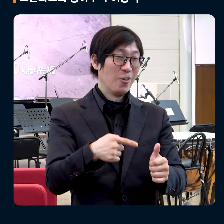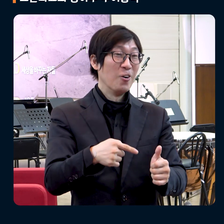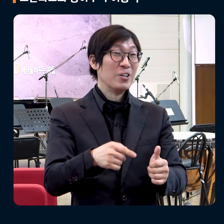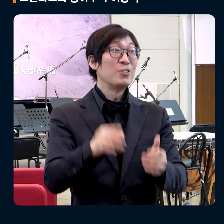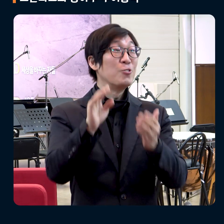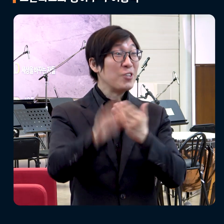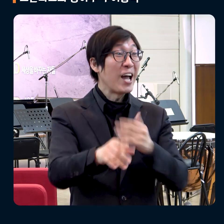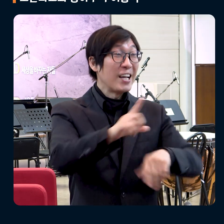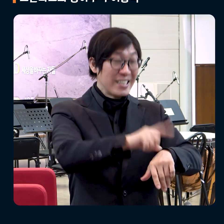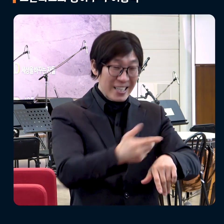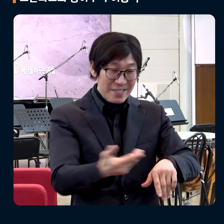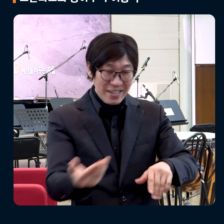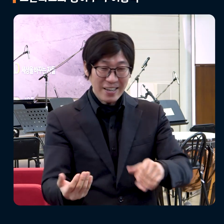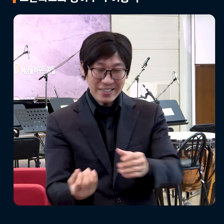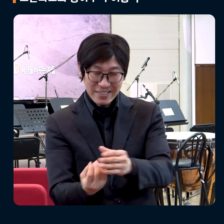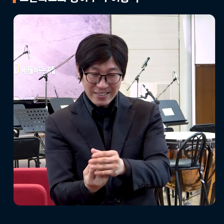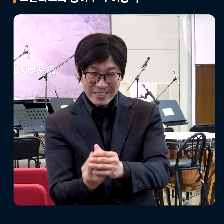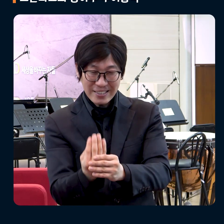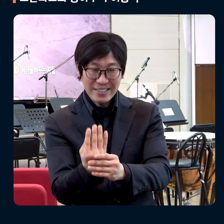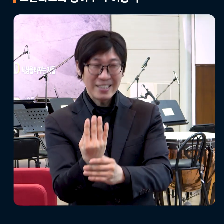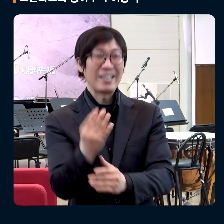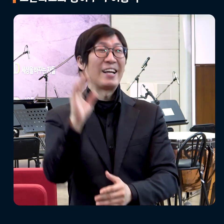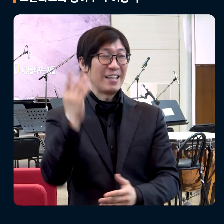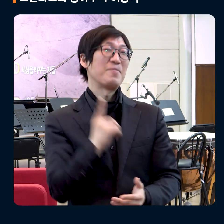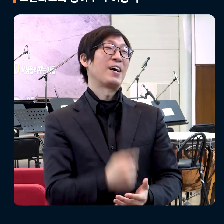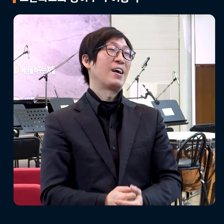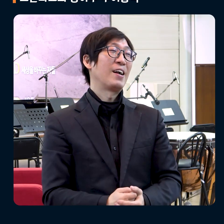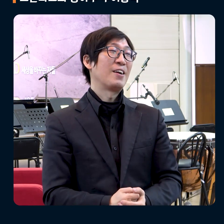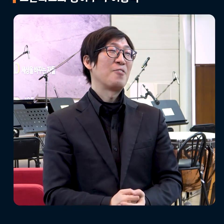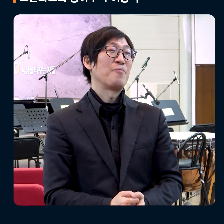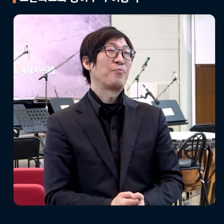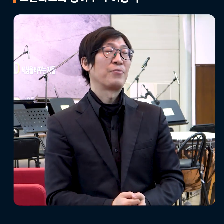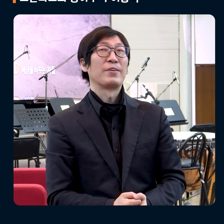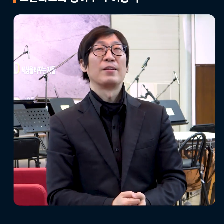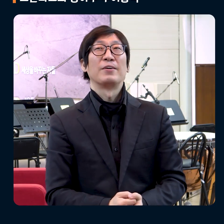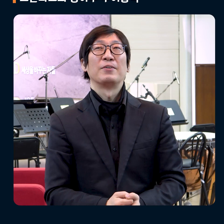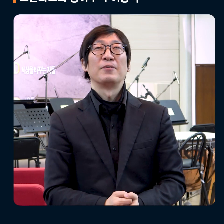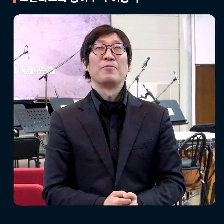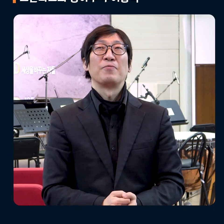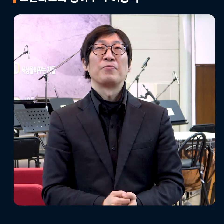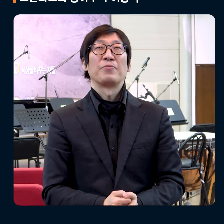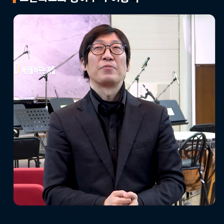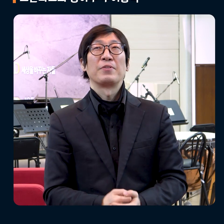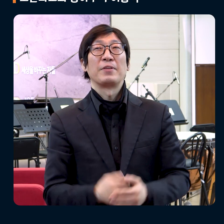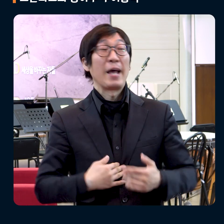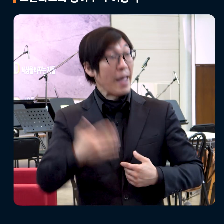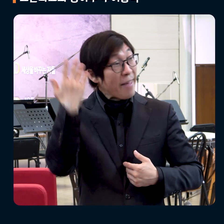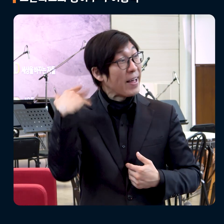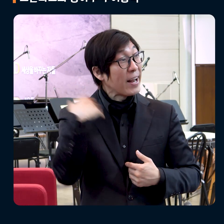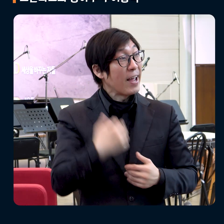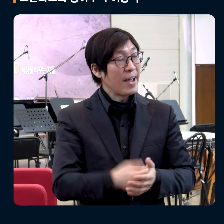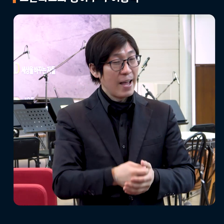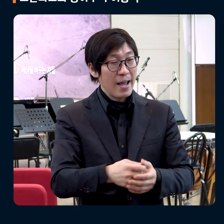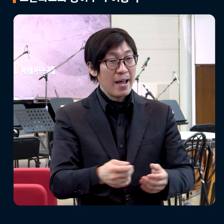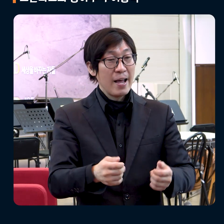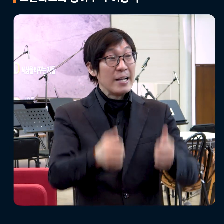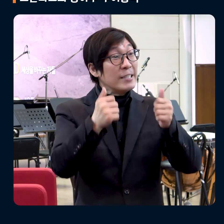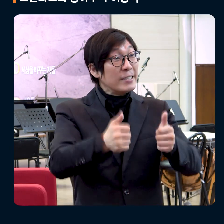싹이 나는 줄 믿습니다. 제가 이제 신학을 결심해가지고요, 이제 총신에서 시험을